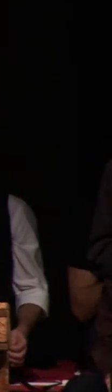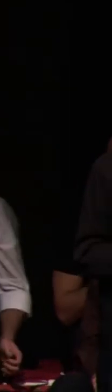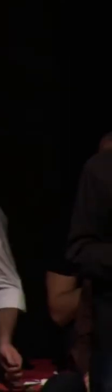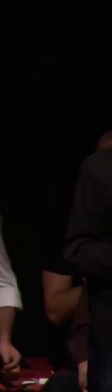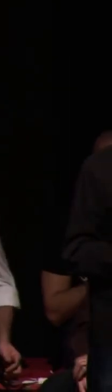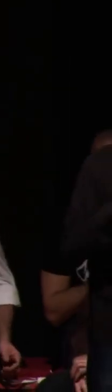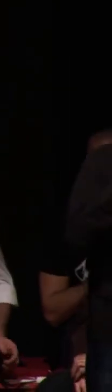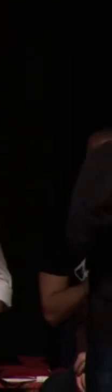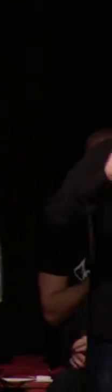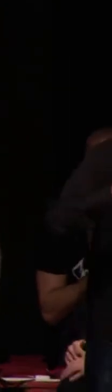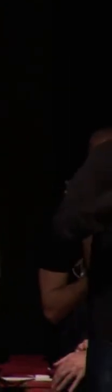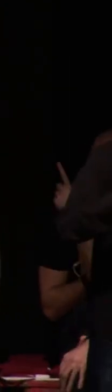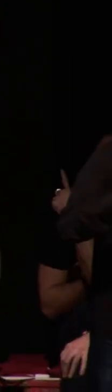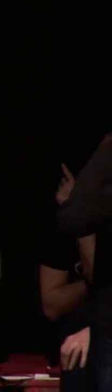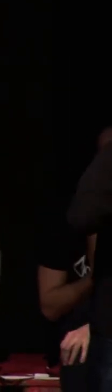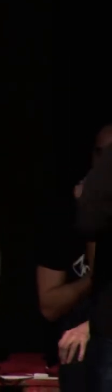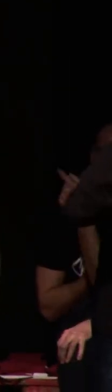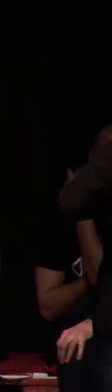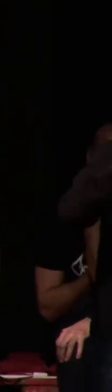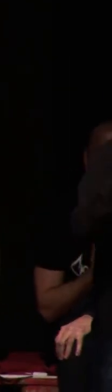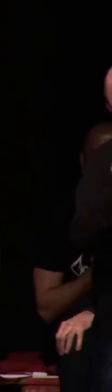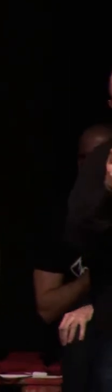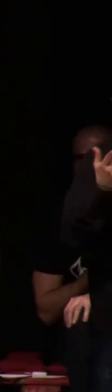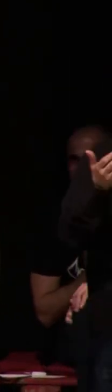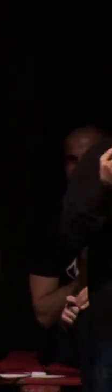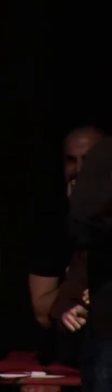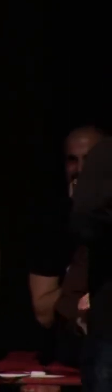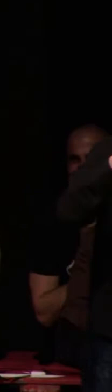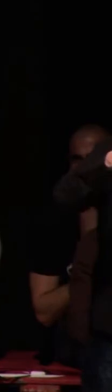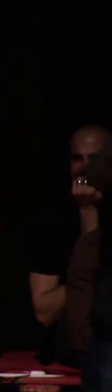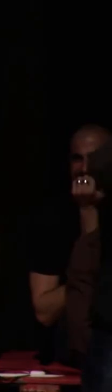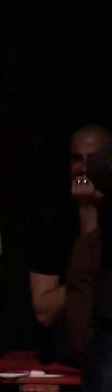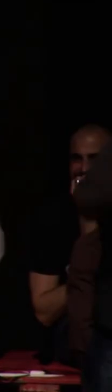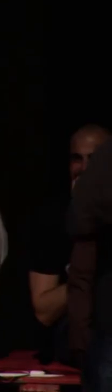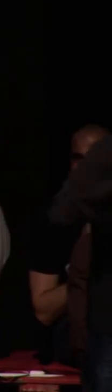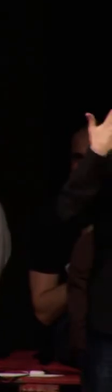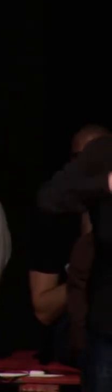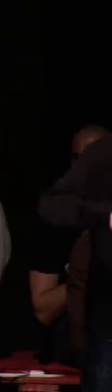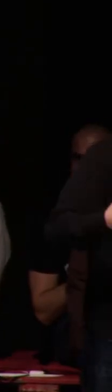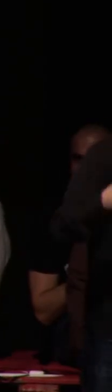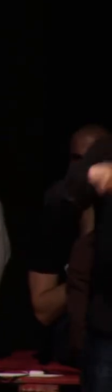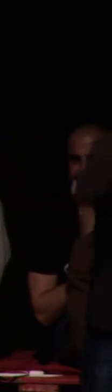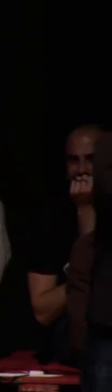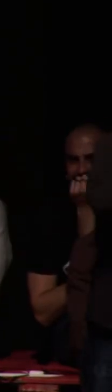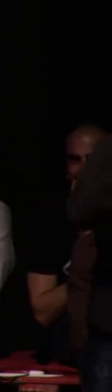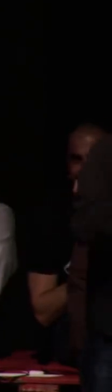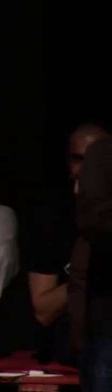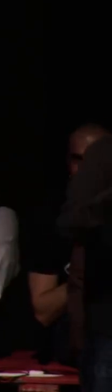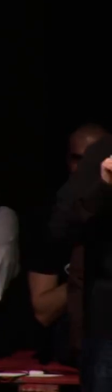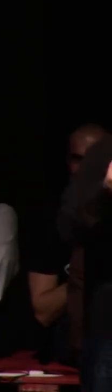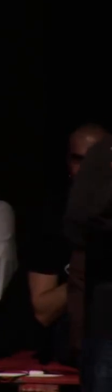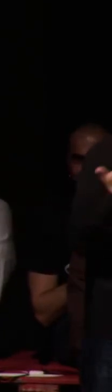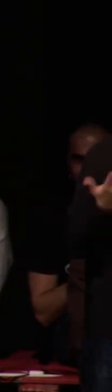La millor garantia, si no l'única, per tant, sou vosaltres que sou els imprescindibles. Tota la gent que ha sigut protagonista